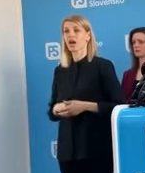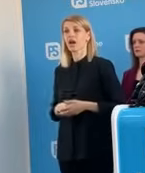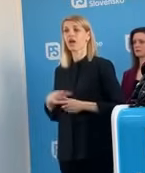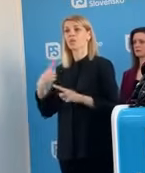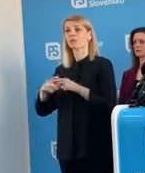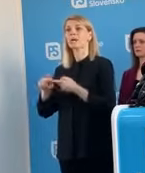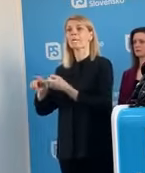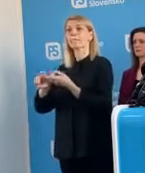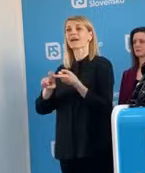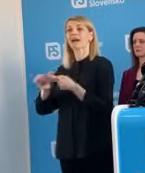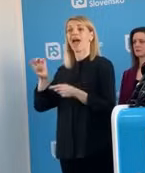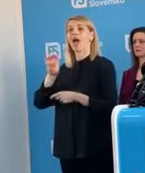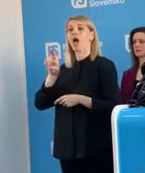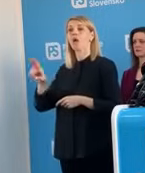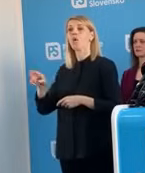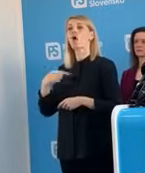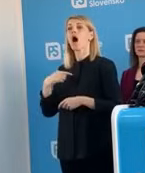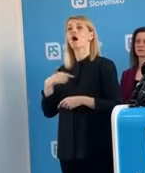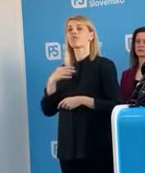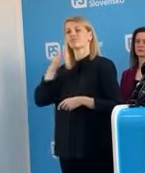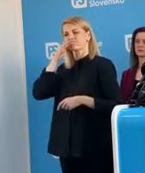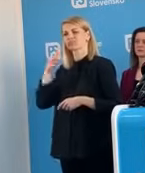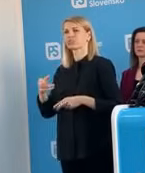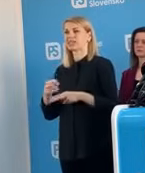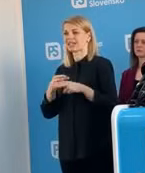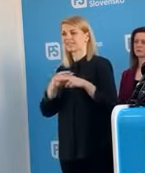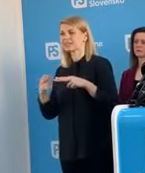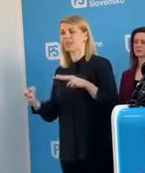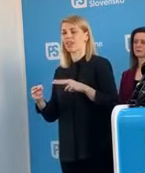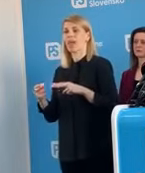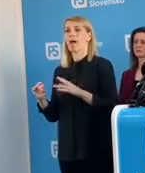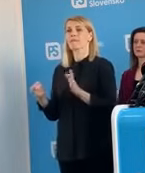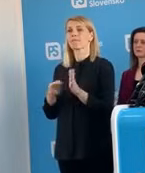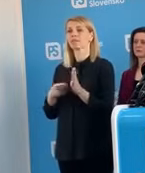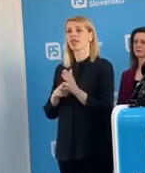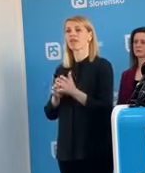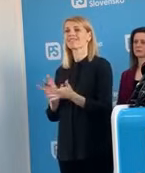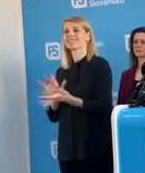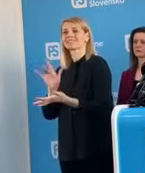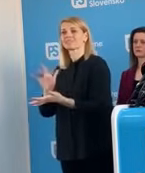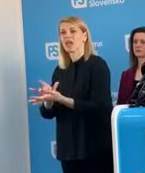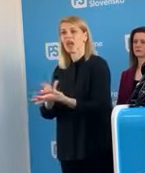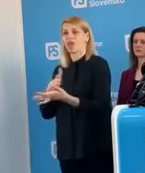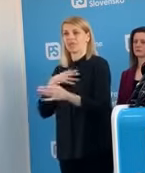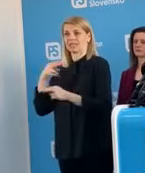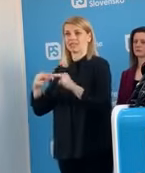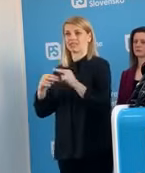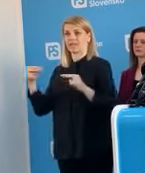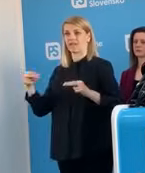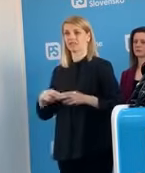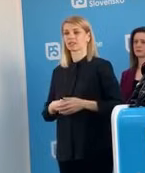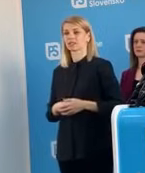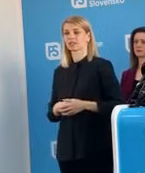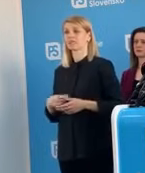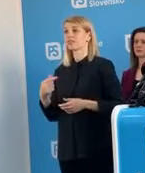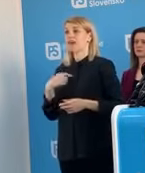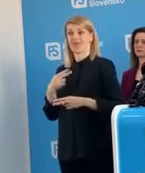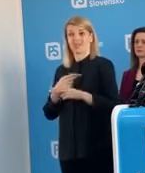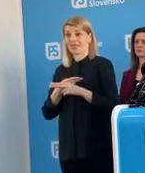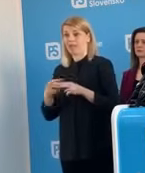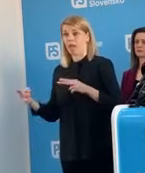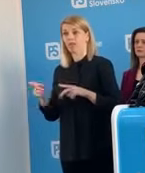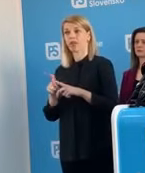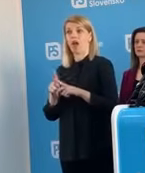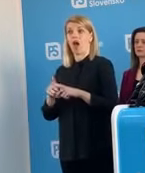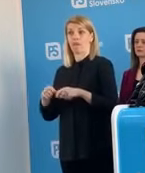s partnermi v Európskej únii na plnení niektorých požiadaviek a na plnení milníkov a našich záväzkov. A keď to neplníme,